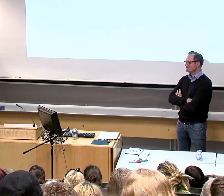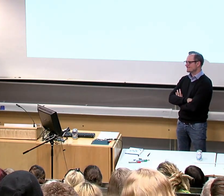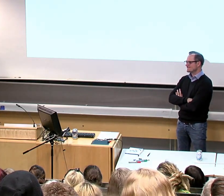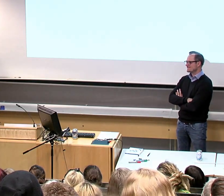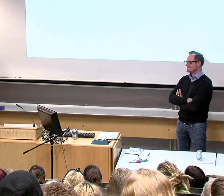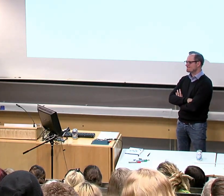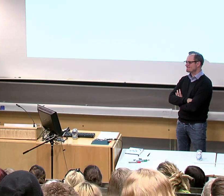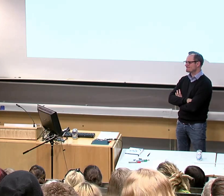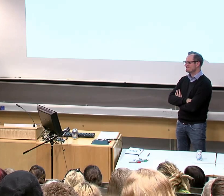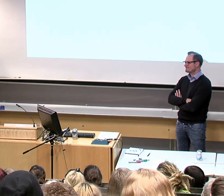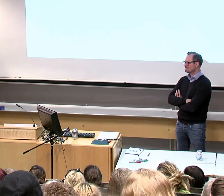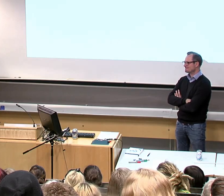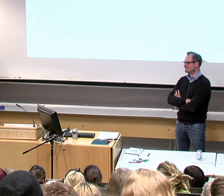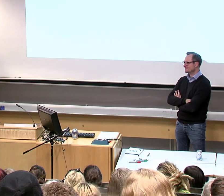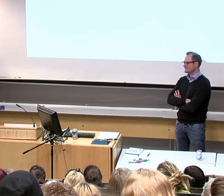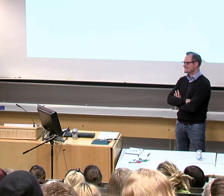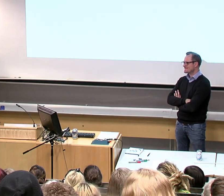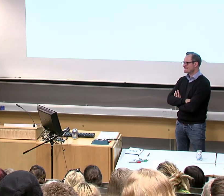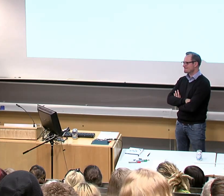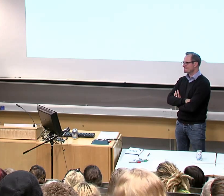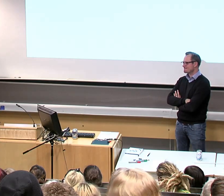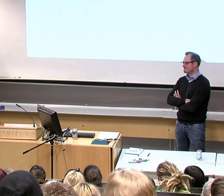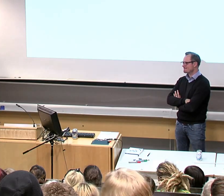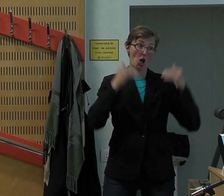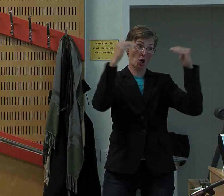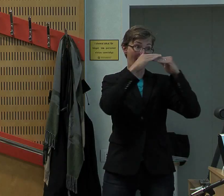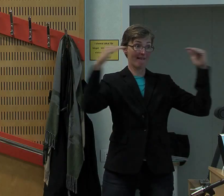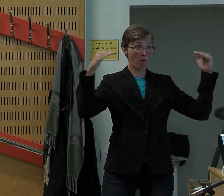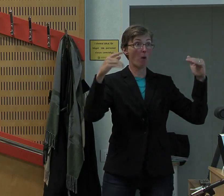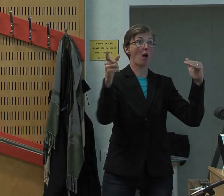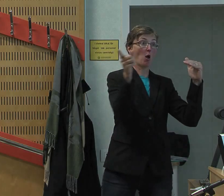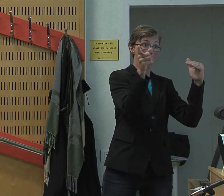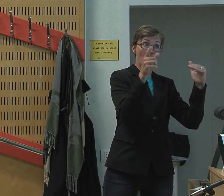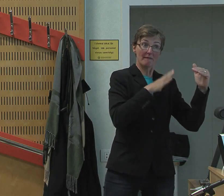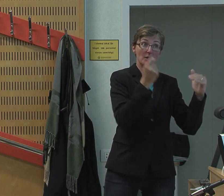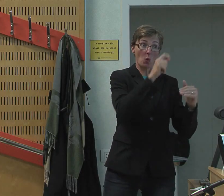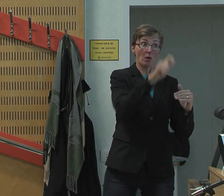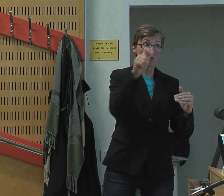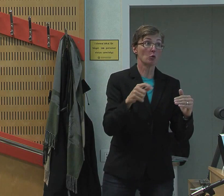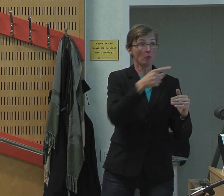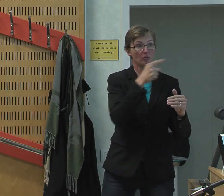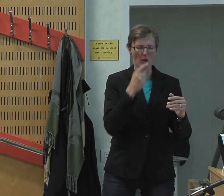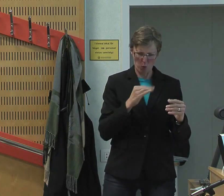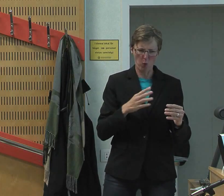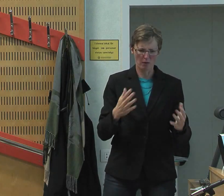politiska krafter på högre nivåer som pratar om att det är positivt med tvåspråkighet och flerspråkighet?